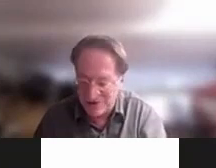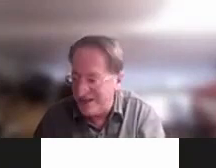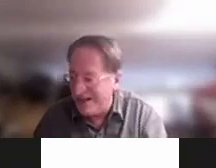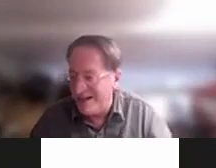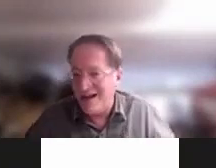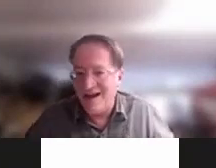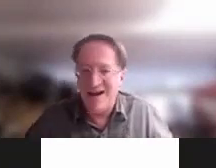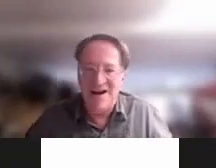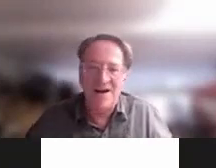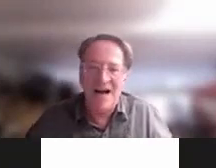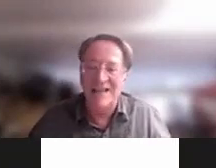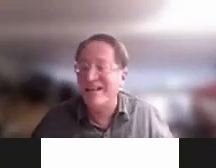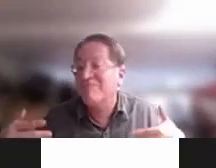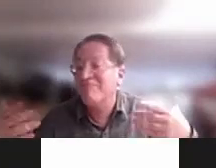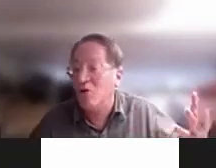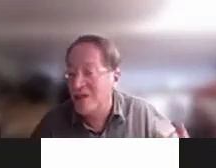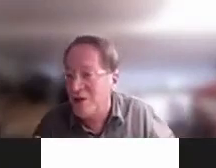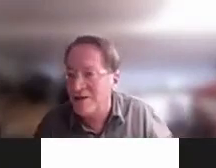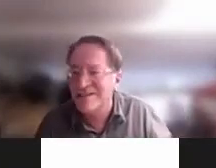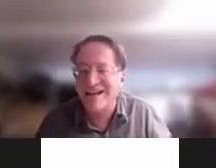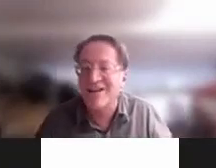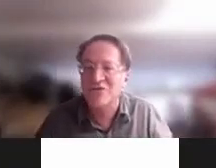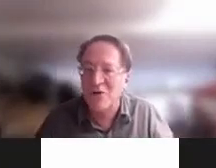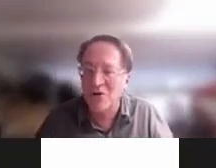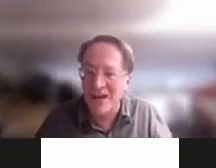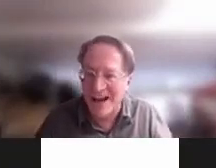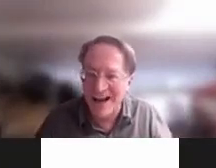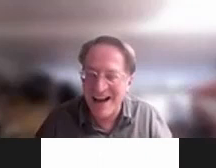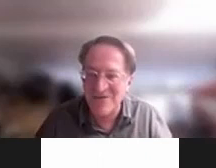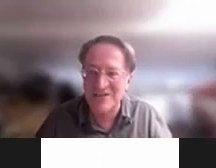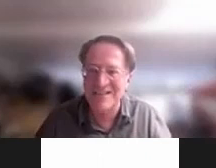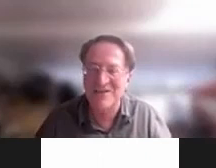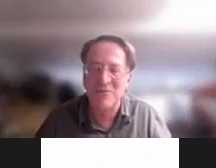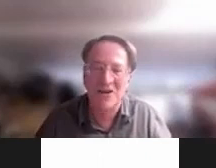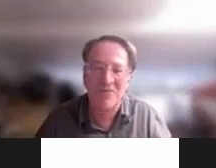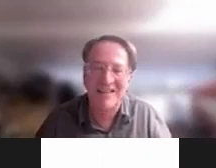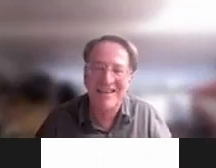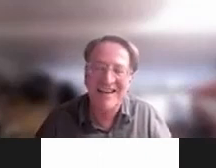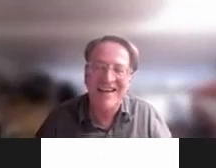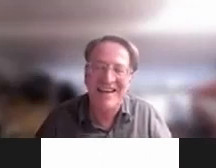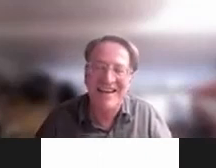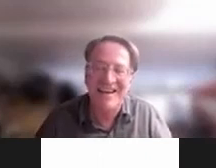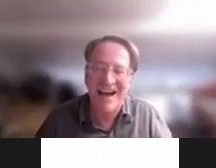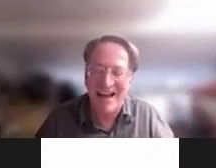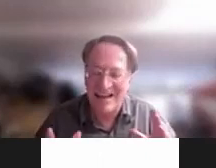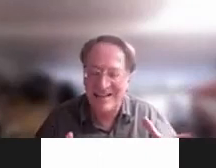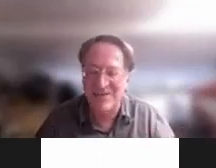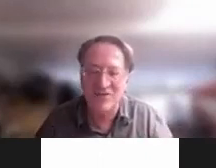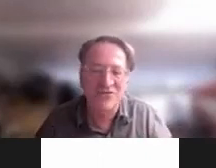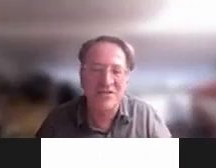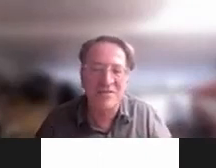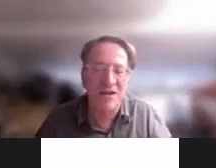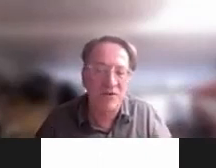arriesgarnos a hacer cosas nuevas, salirnos un poco de la caja, como se dice popularmente, En